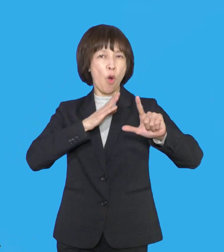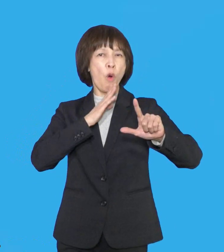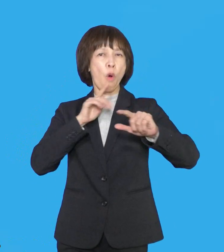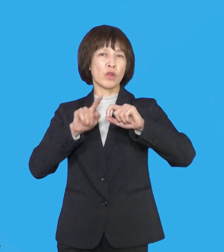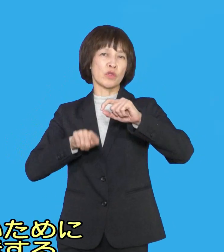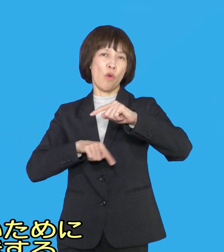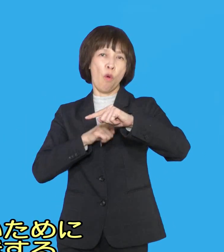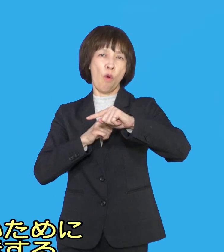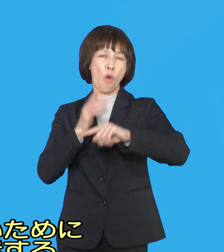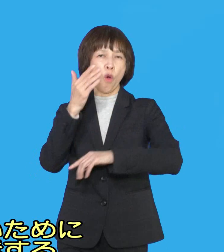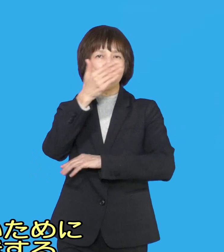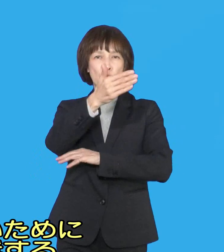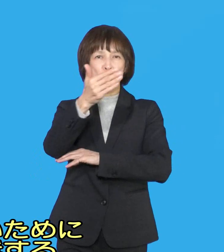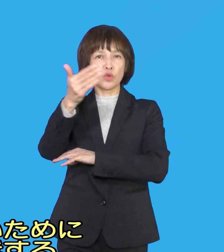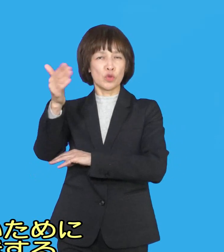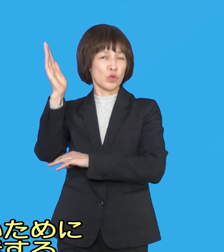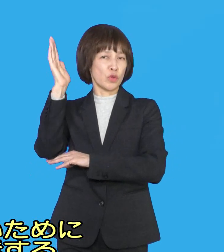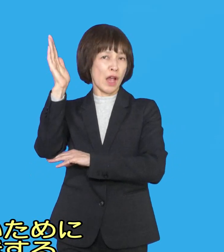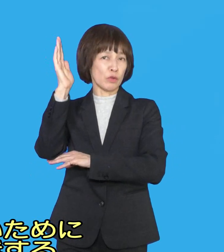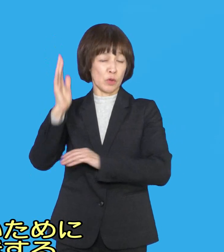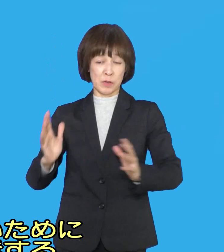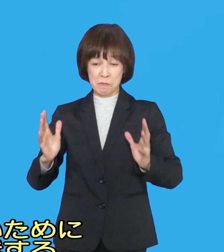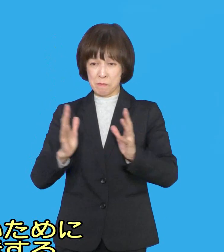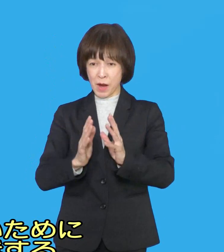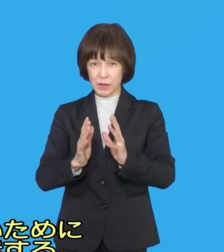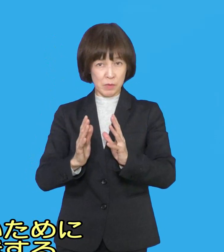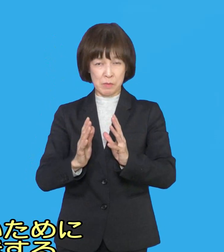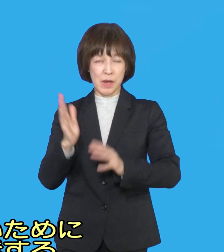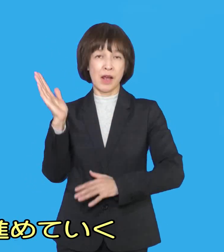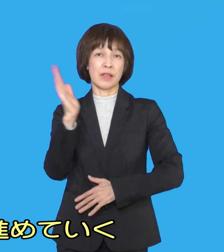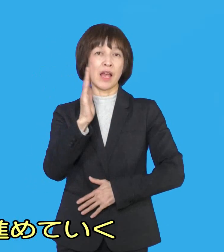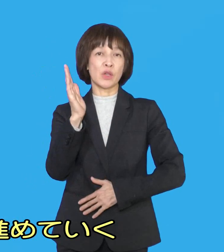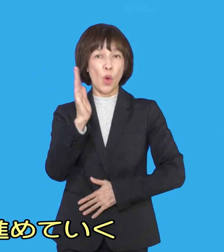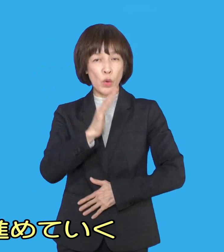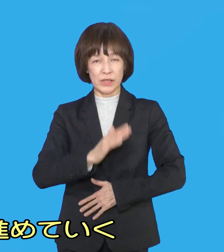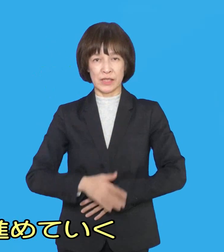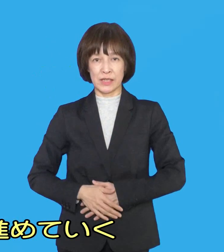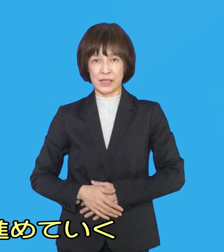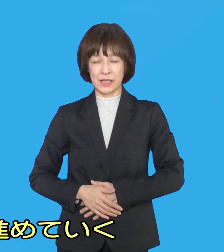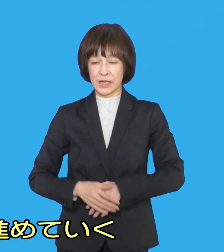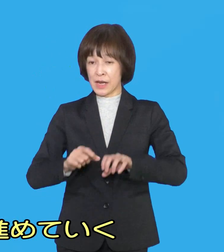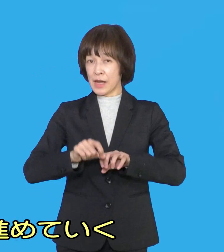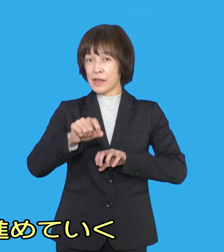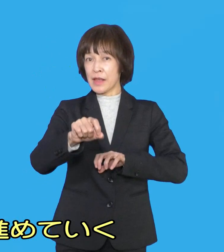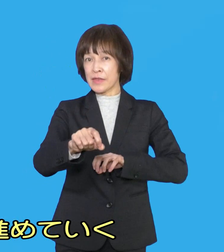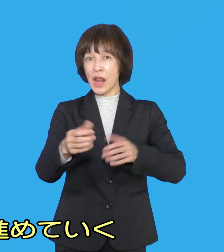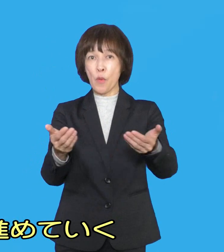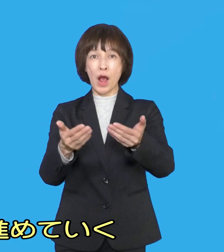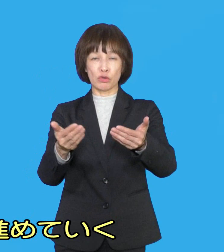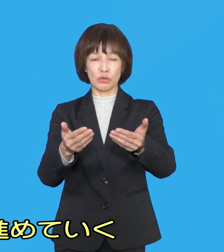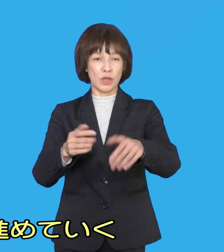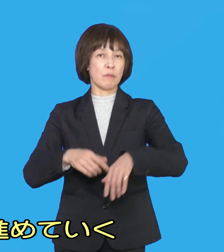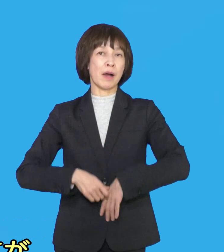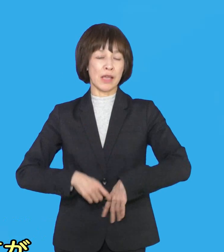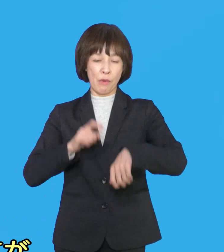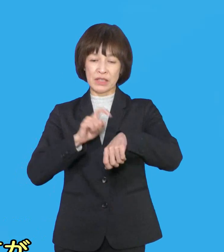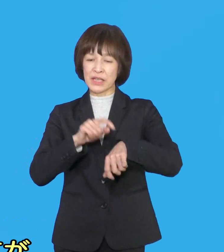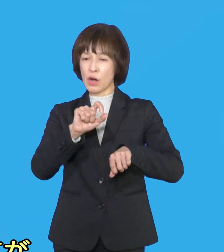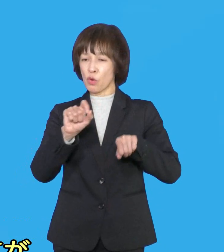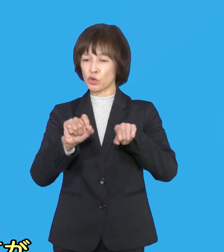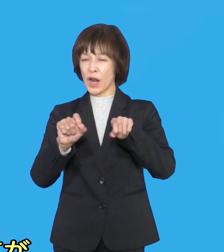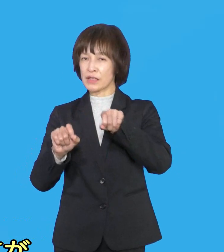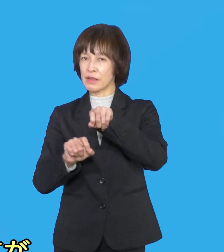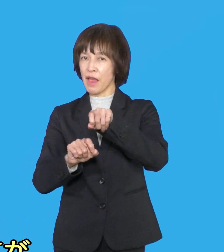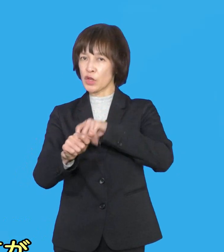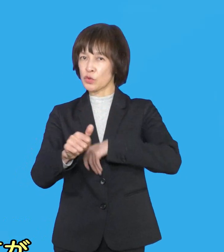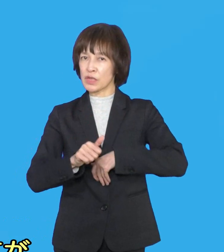を防ぐと、そこに集まらないためにテレワークを推奨する、そして時差出勤を進めていくということを